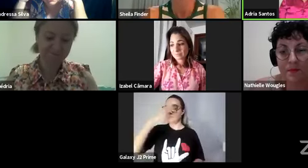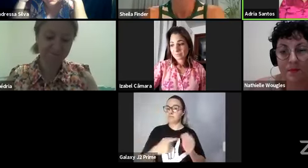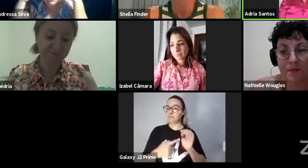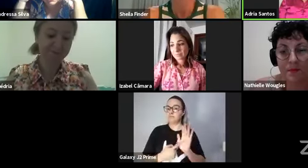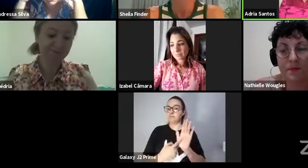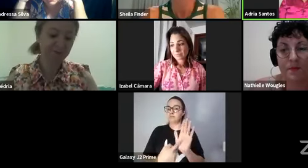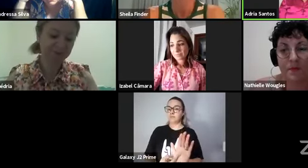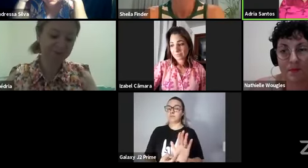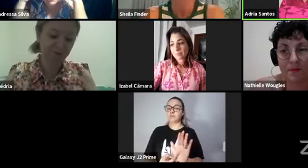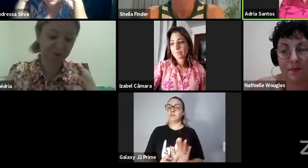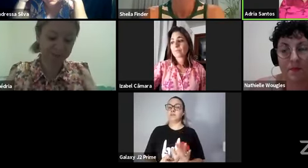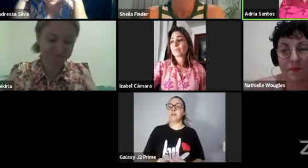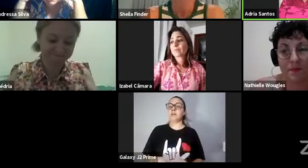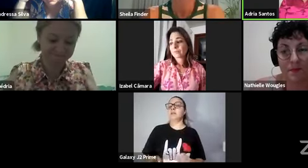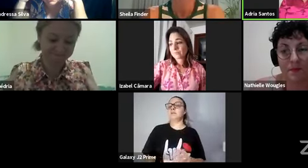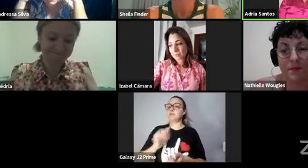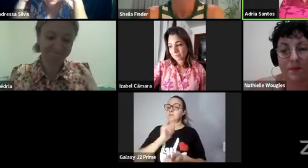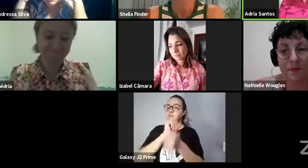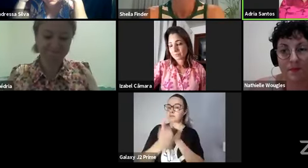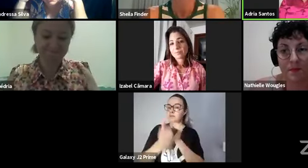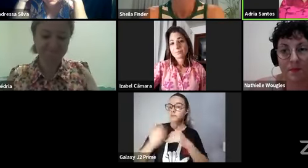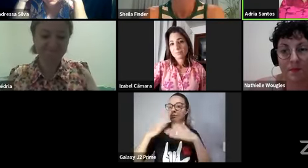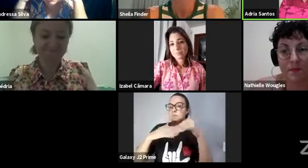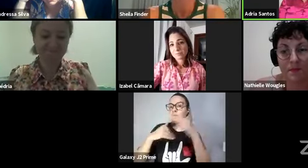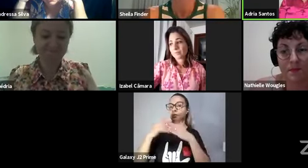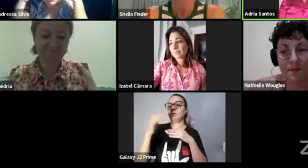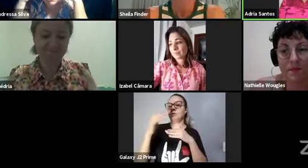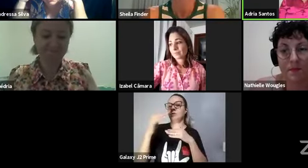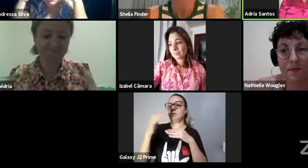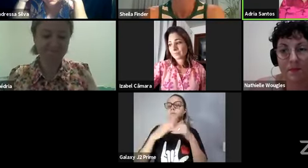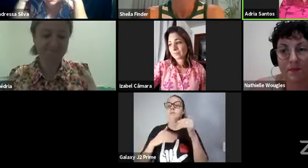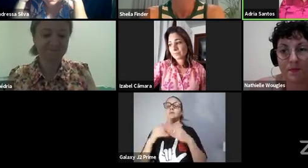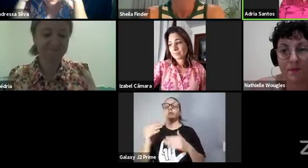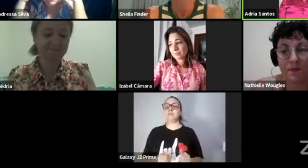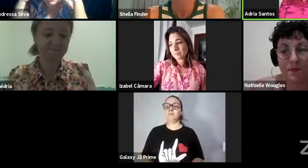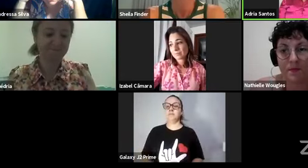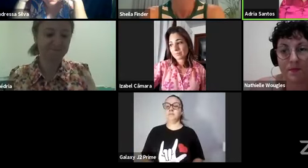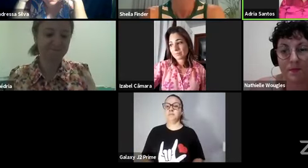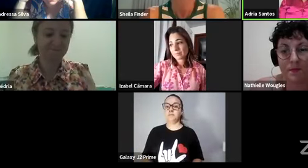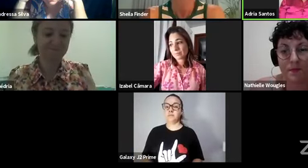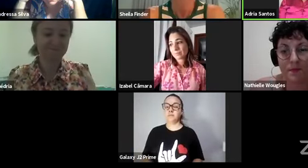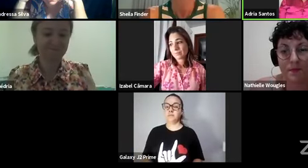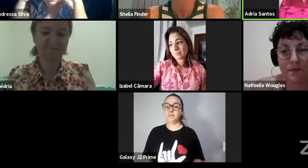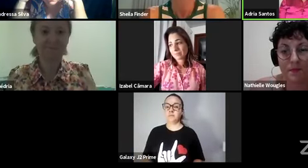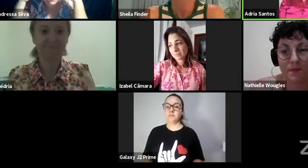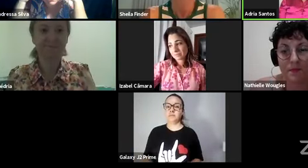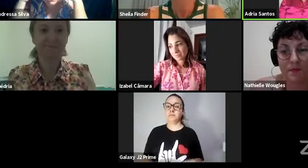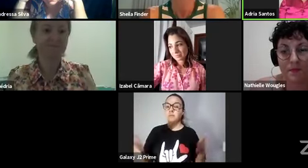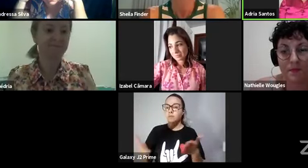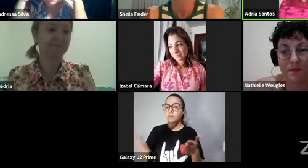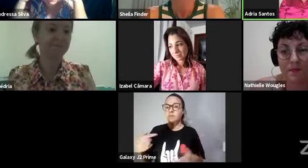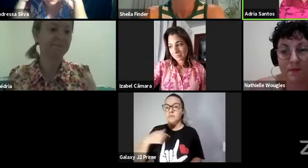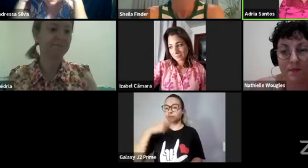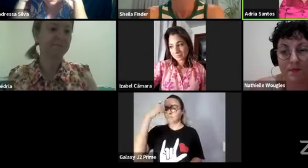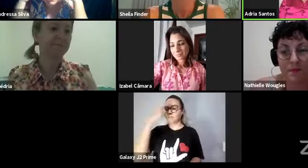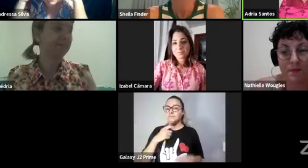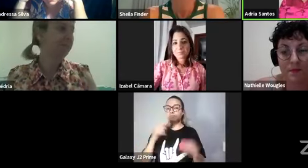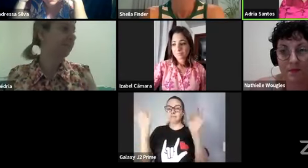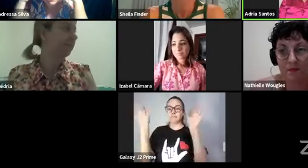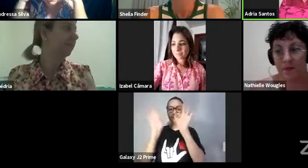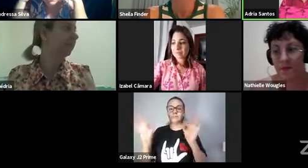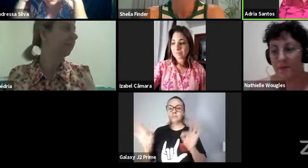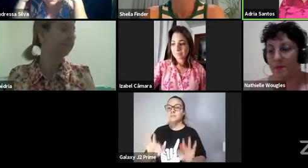de atleta, de referência. Né, hoje eu fico muito feliz de ser uma